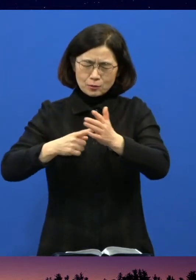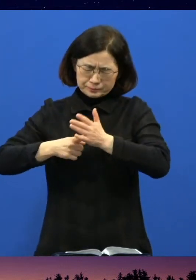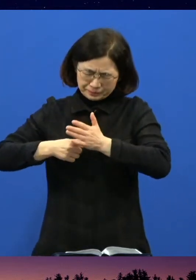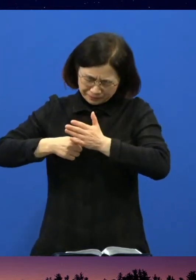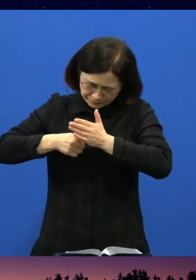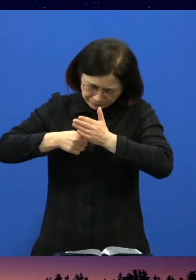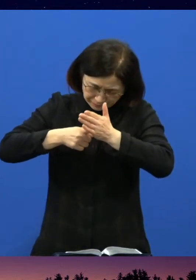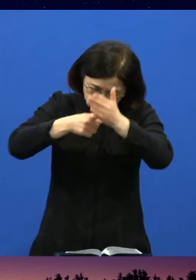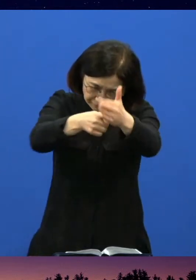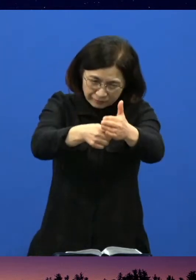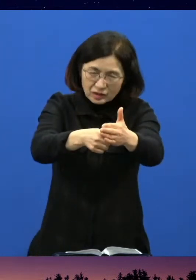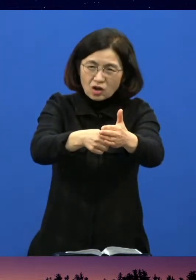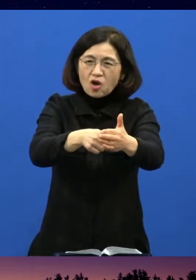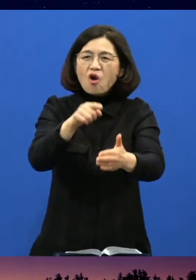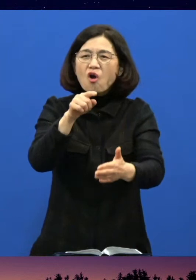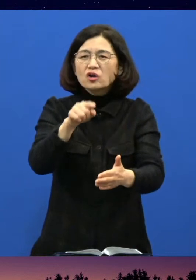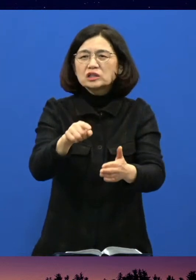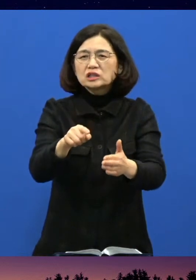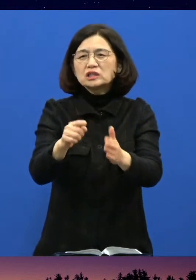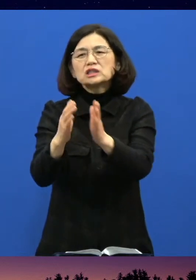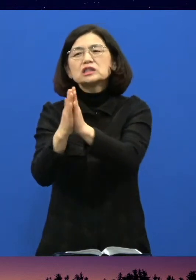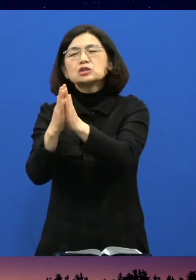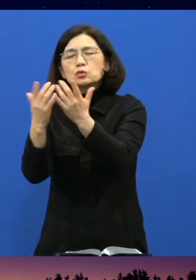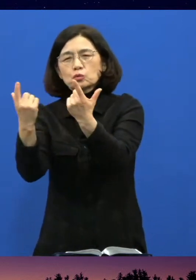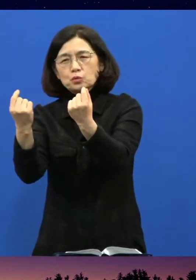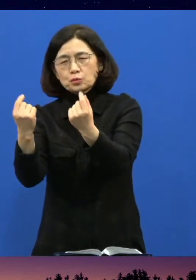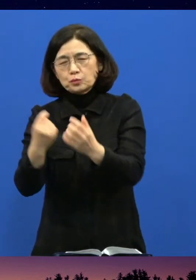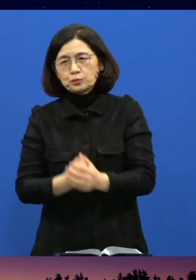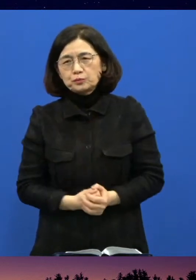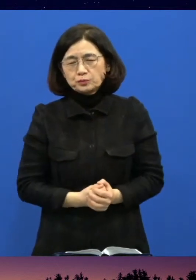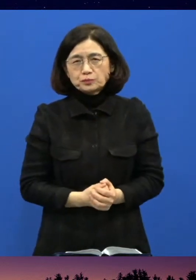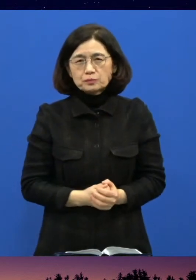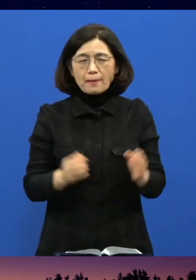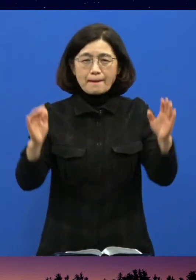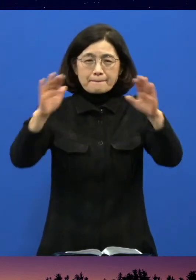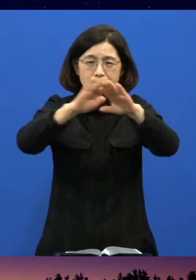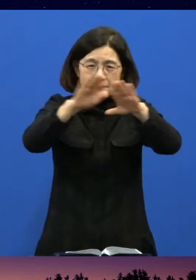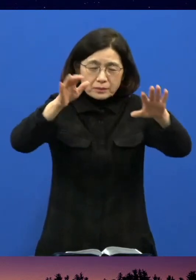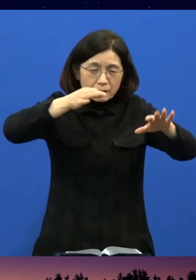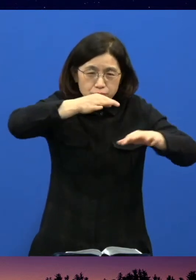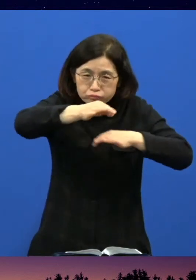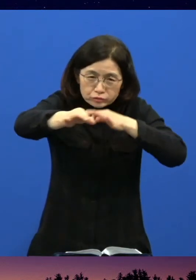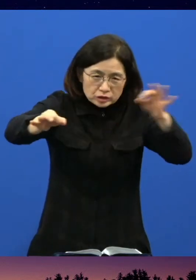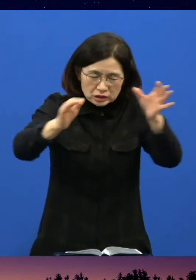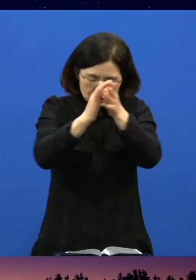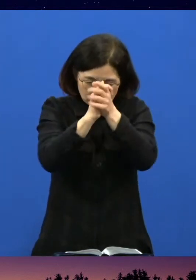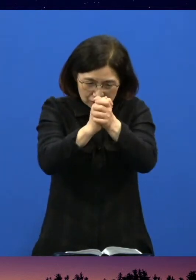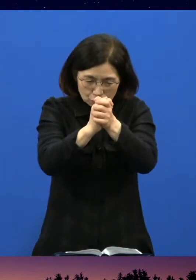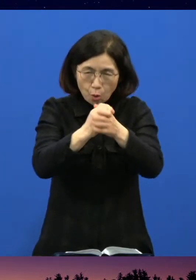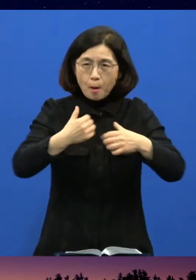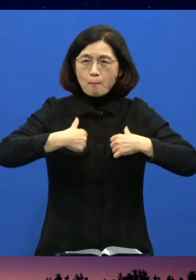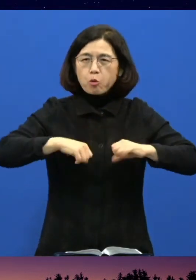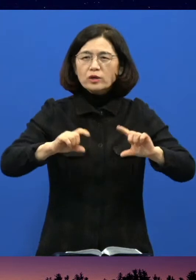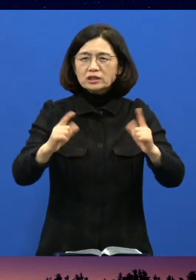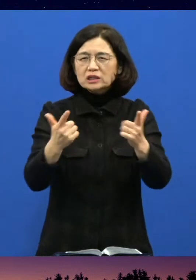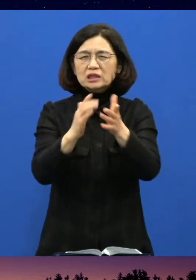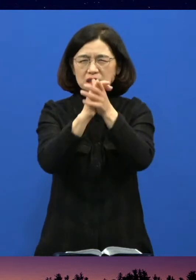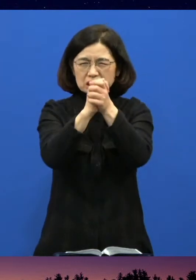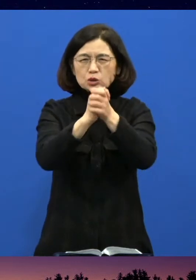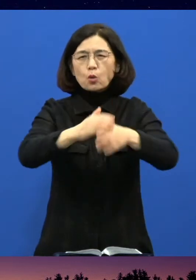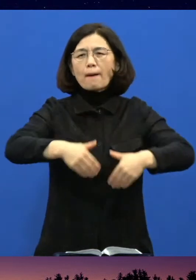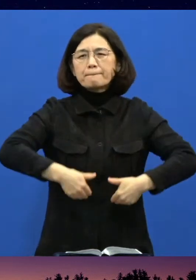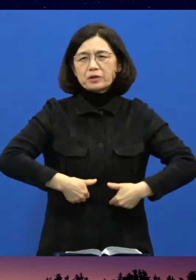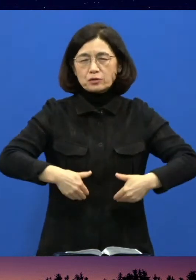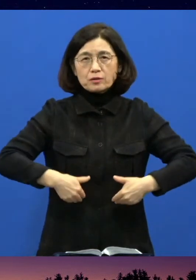포기하지 않는 것이 기도예요. 밤낮 부르짖는 거죠. 포기하지 않는 거예요. 그래서 오늘 8절 보시면 내가